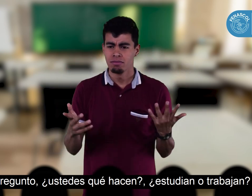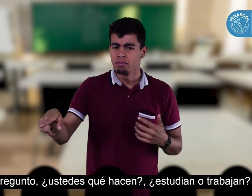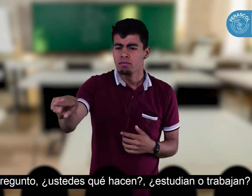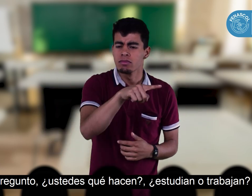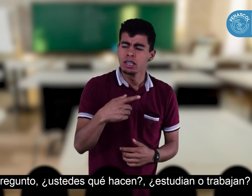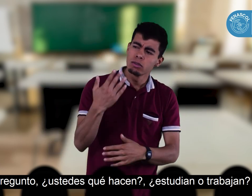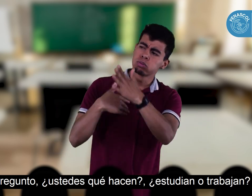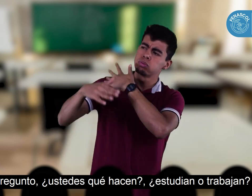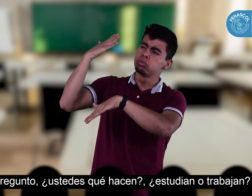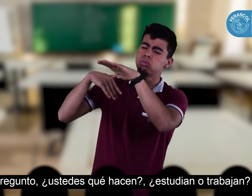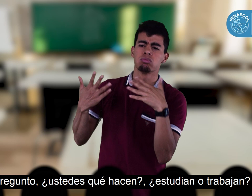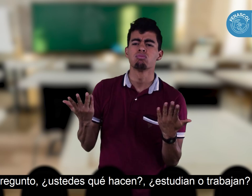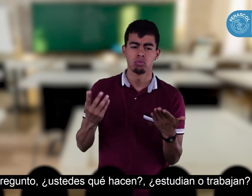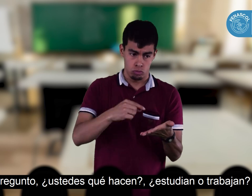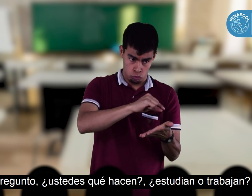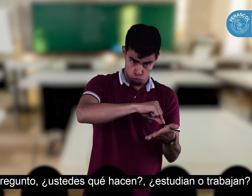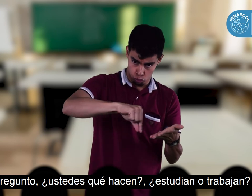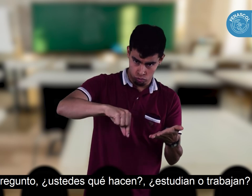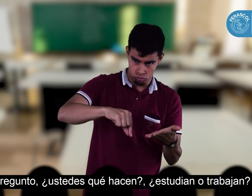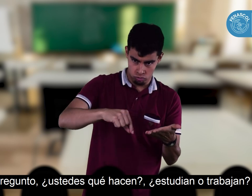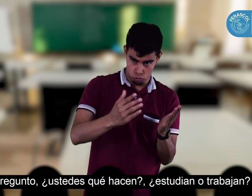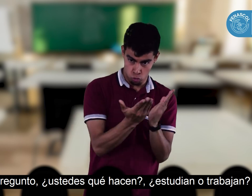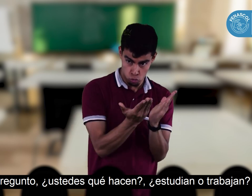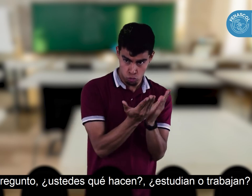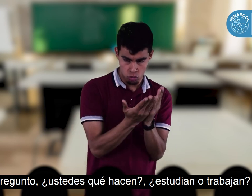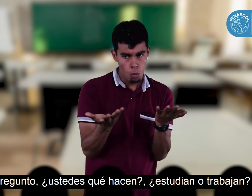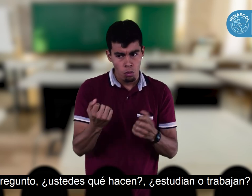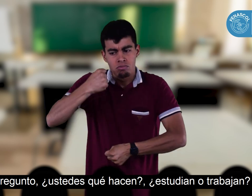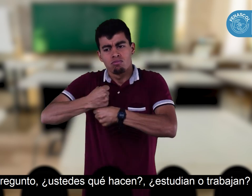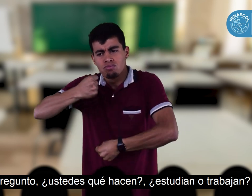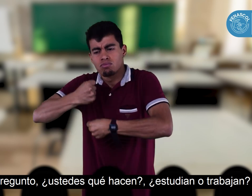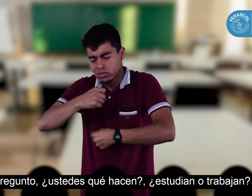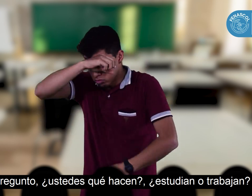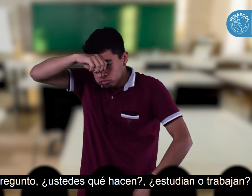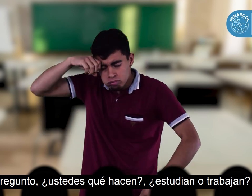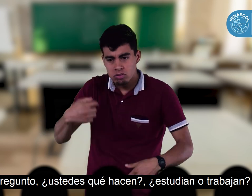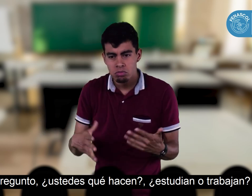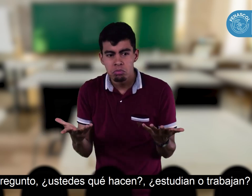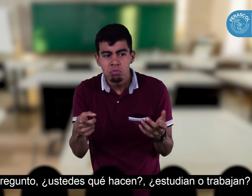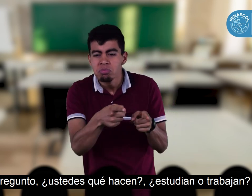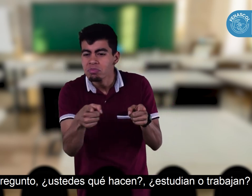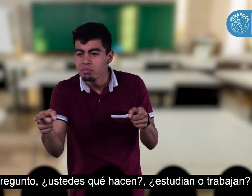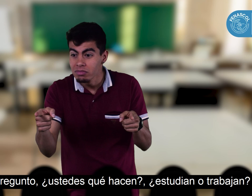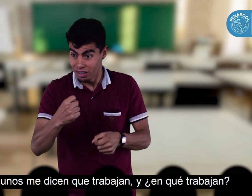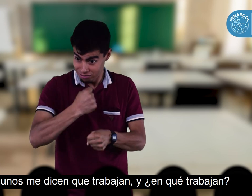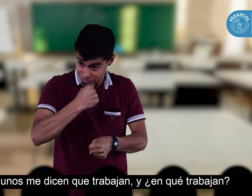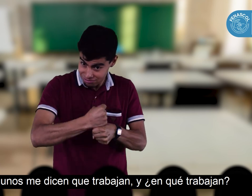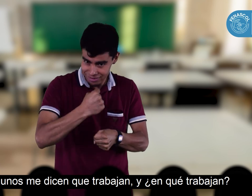pregunto. ¿Ustedes qué hacen? ¿Estudian o trabajan? Algunos me